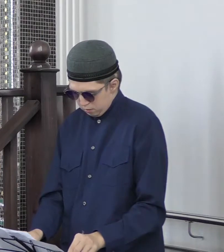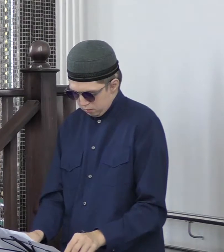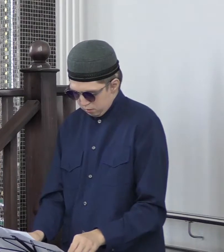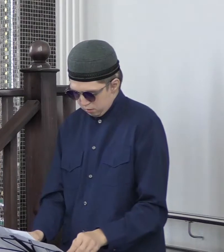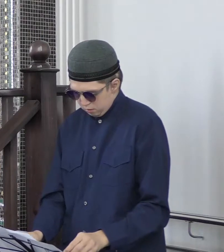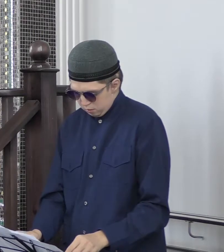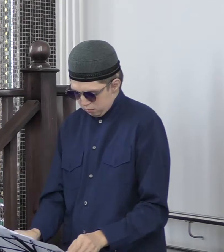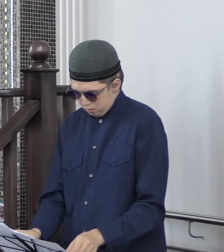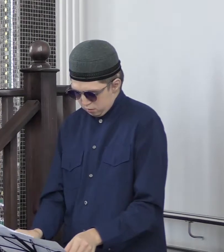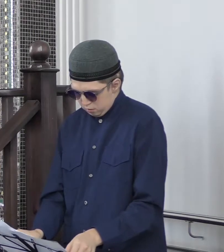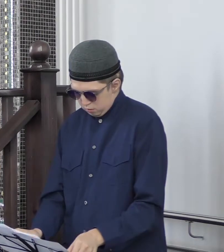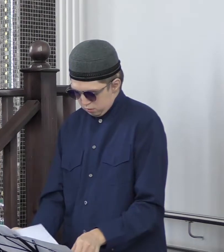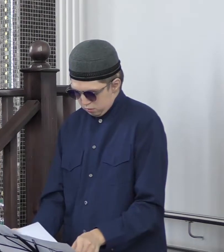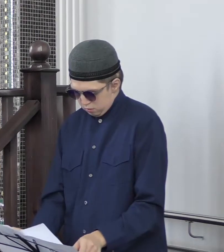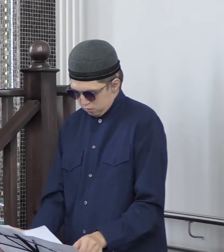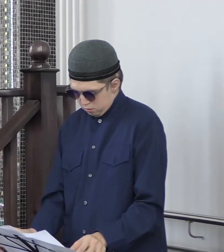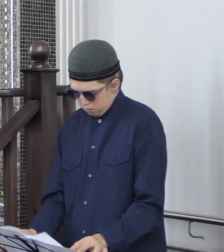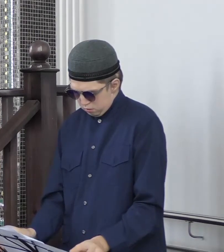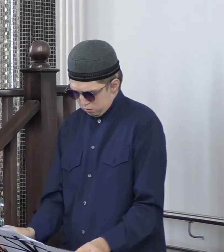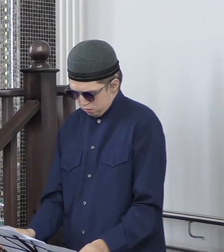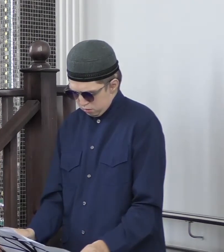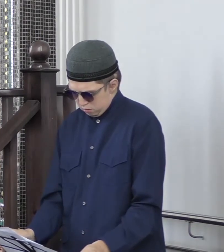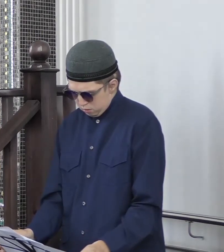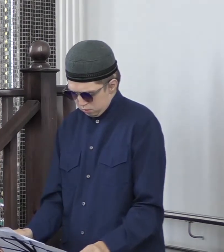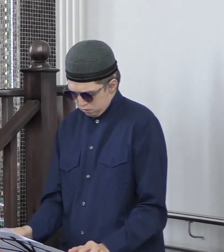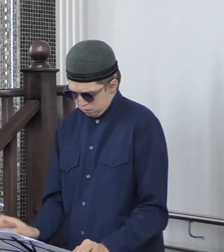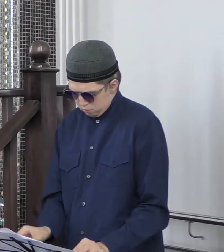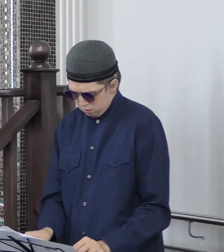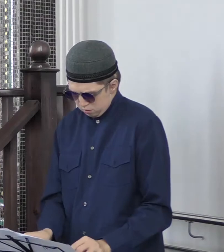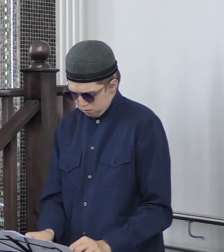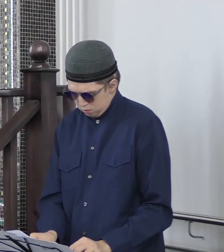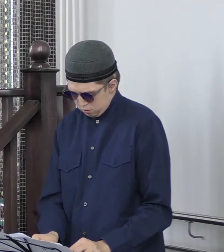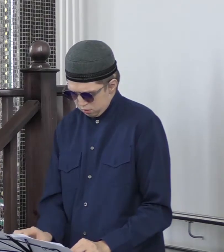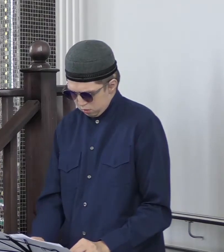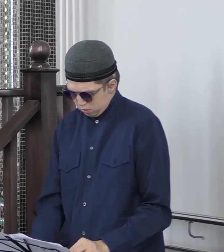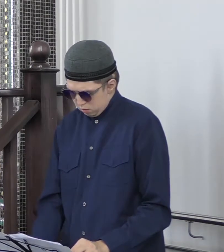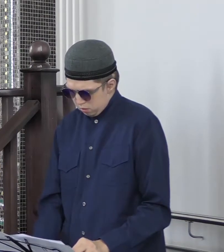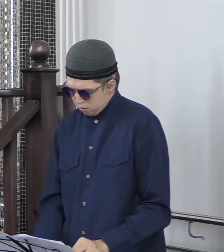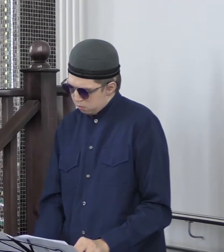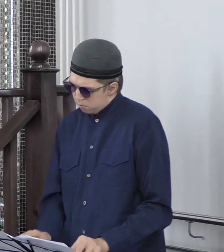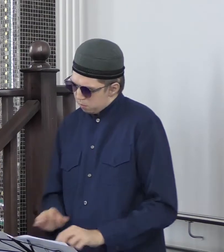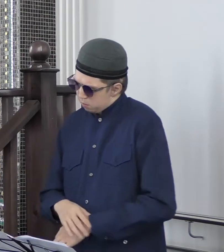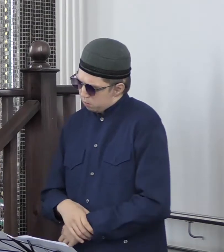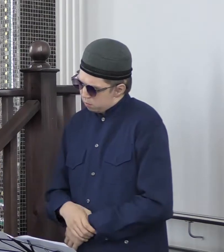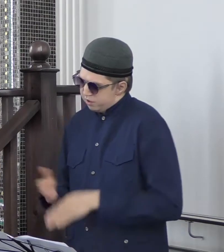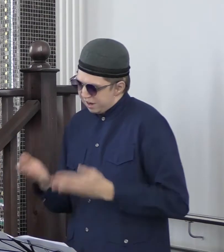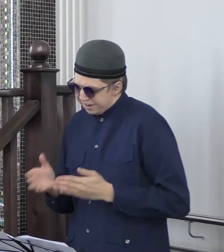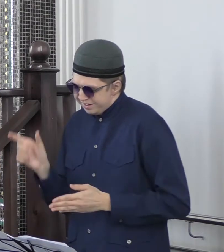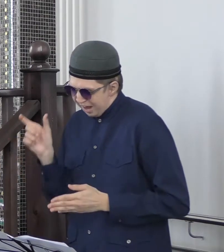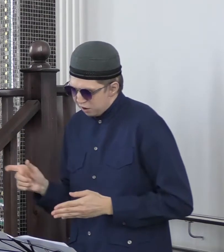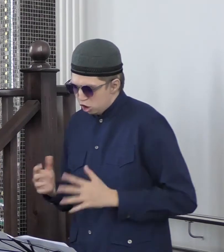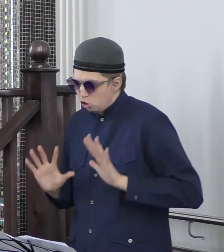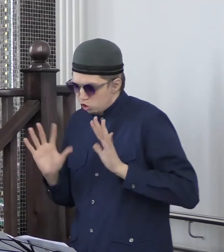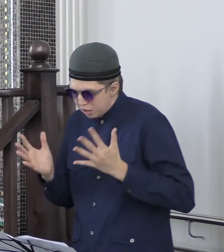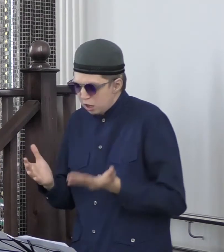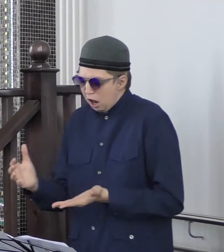Ваң сахраңса, бүгінде болдыра алмасын, башынан сыйпа, шулай болғанда, яғни қайпуға өту дірек қажетіге.